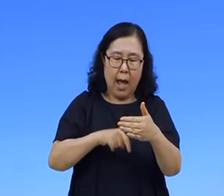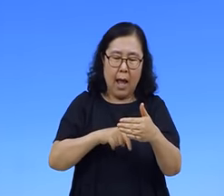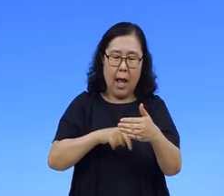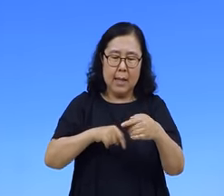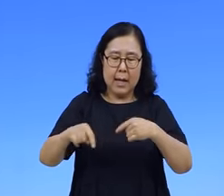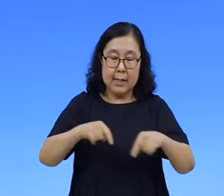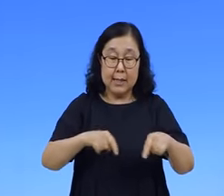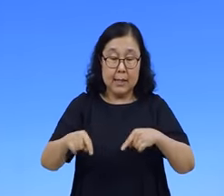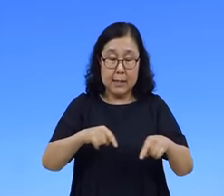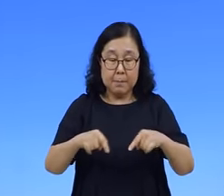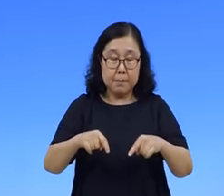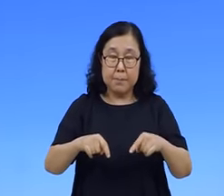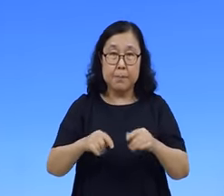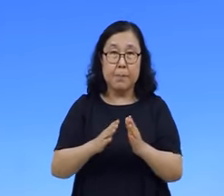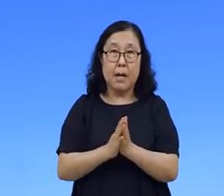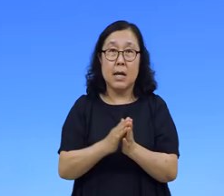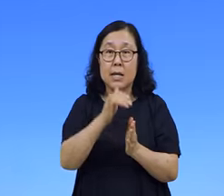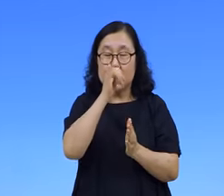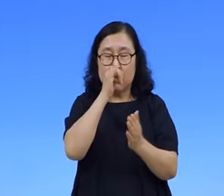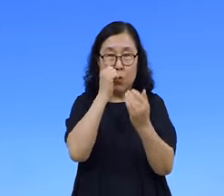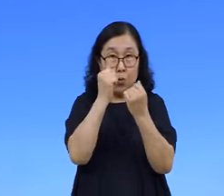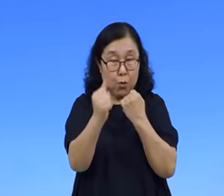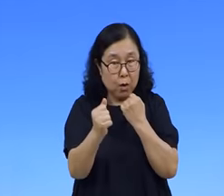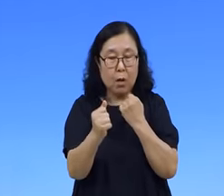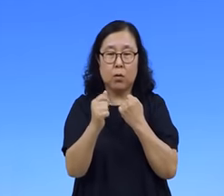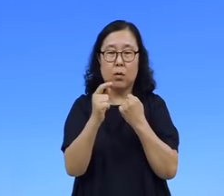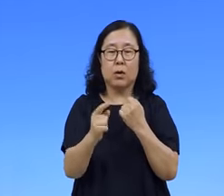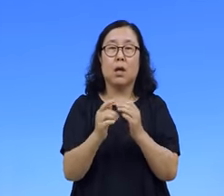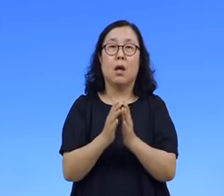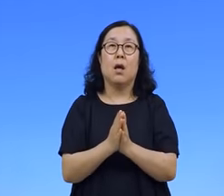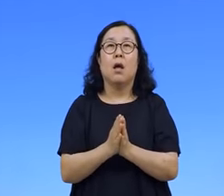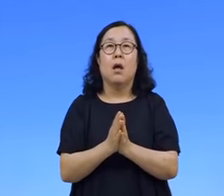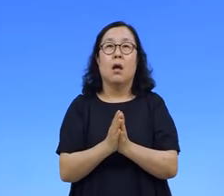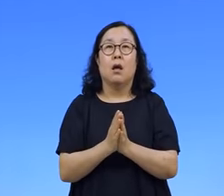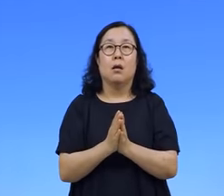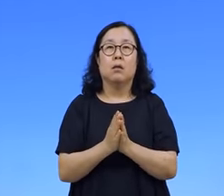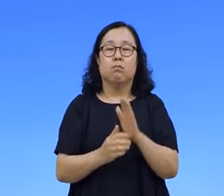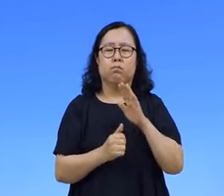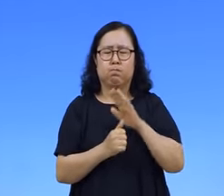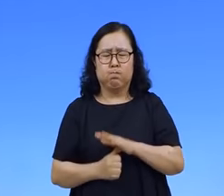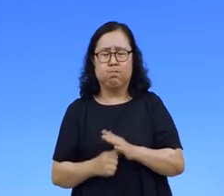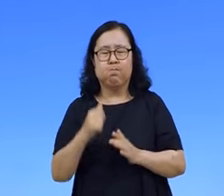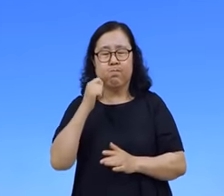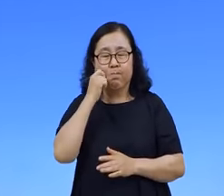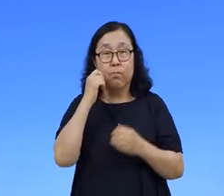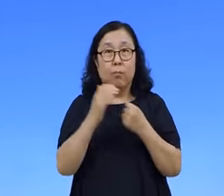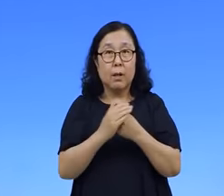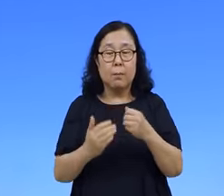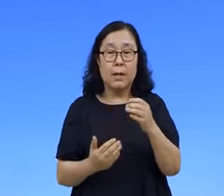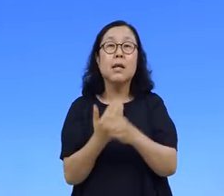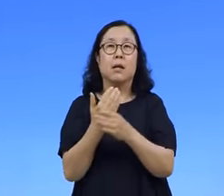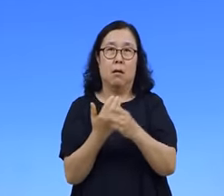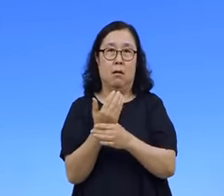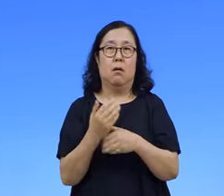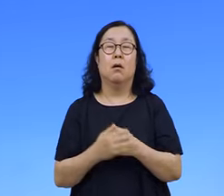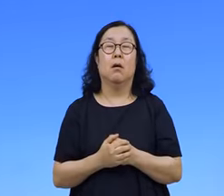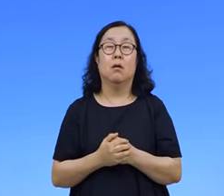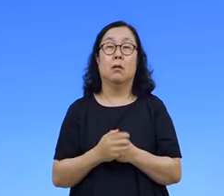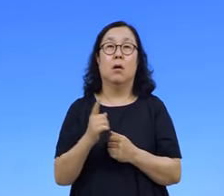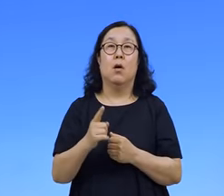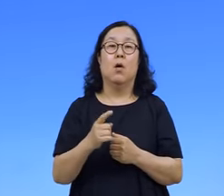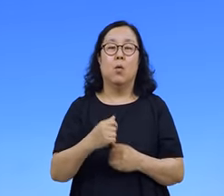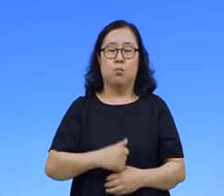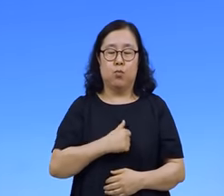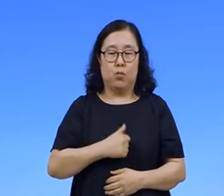통제가 이루어졌음에도 불구하고 전혀 그 시스템이 작동이 되지 않으니까 일어나는 일 아닙니까? 그래서 이 분노는